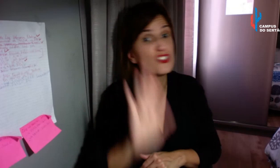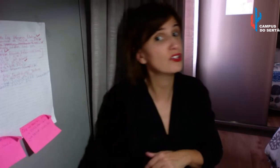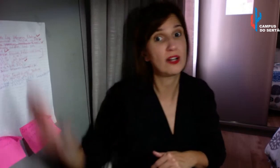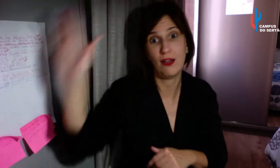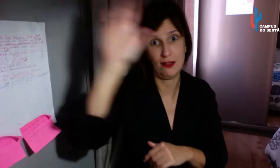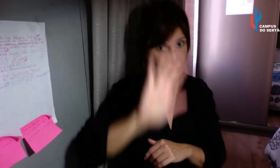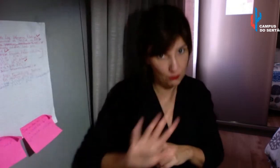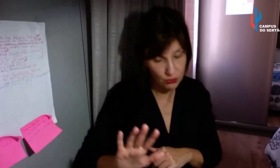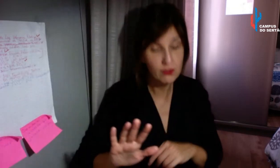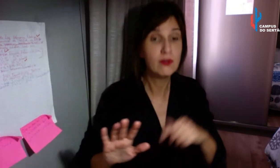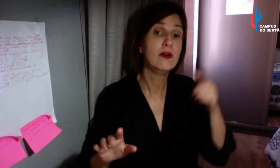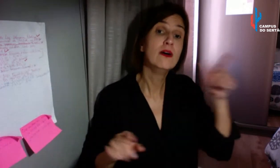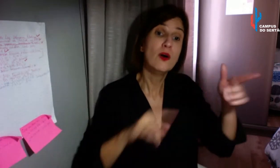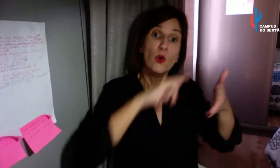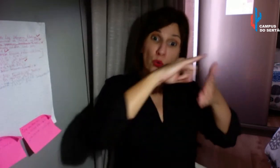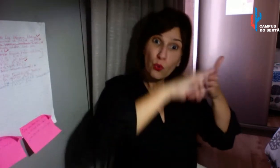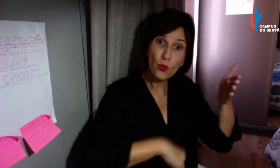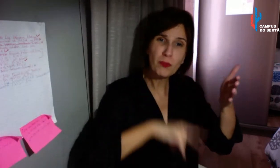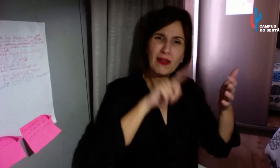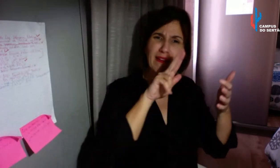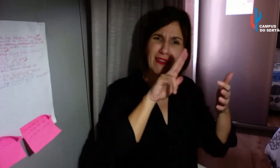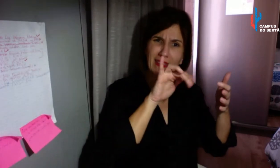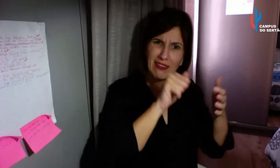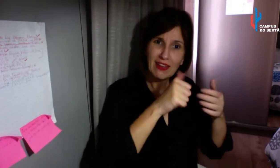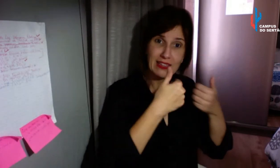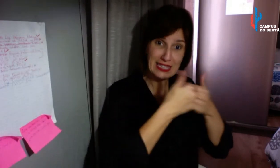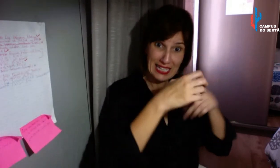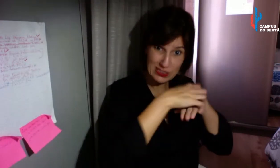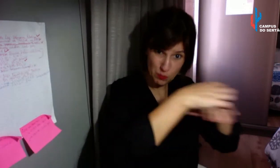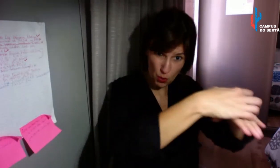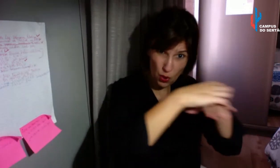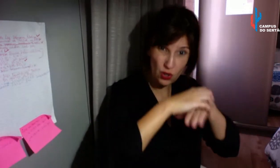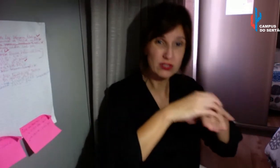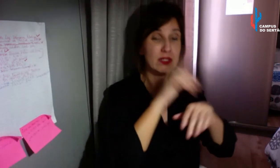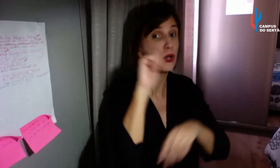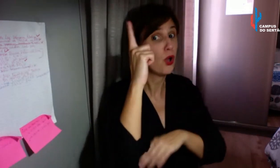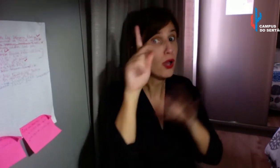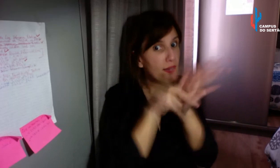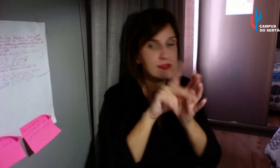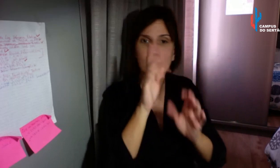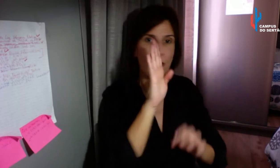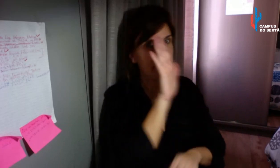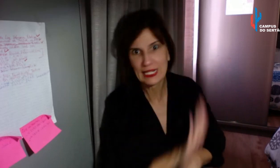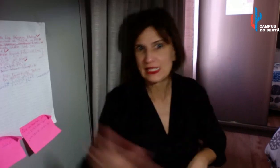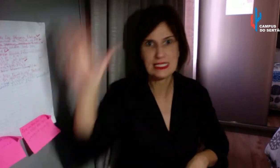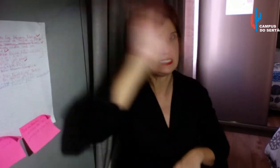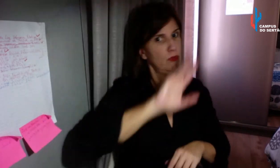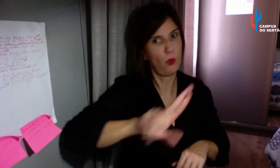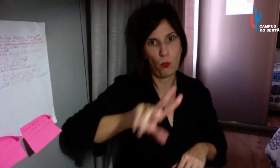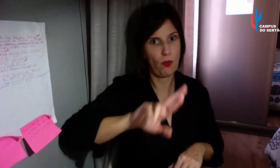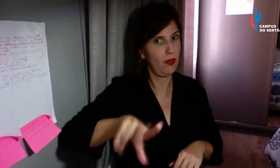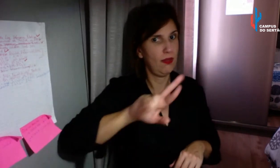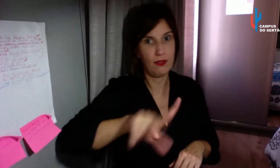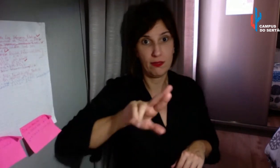a legislação, ela não é apenas para crianças surdas, ela é para todas as crianças, que a prefeitura só pode se